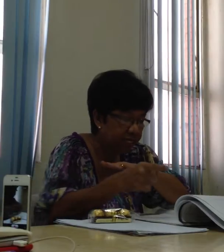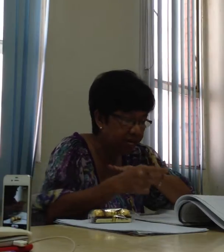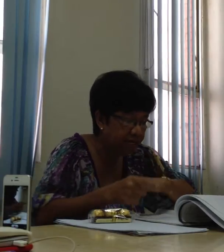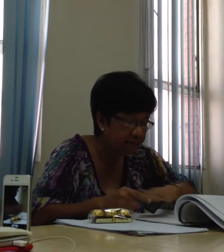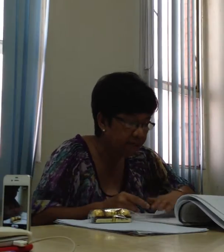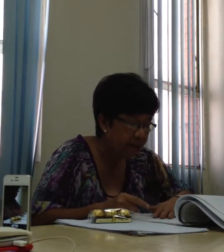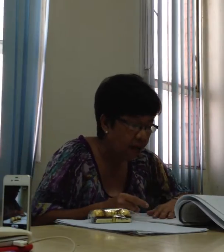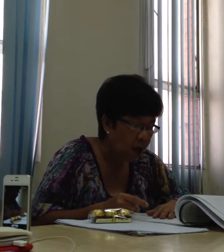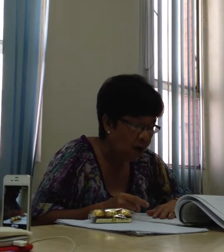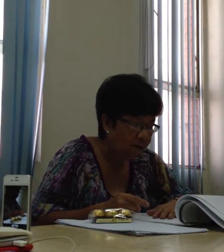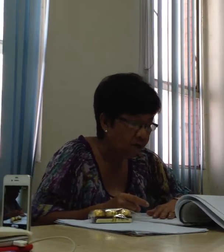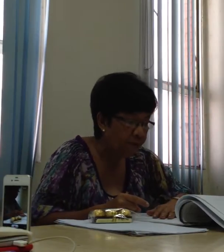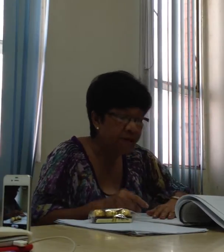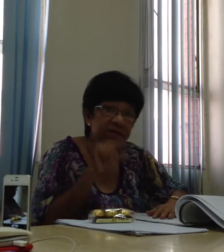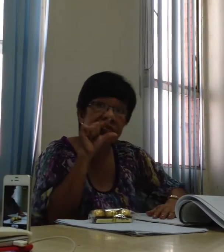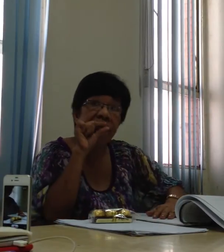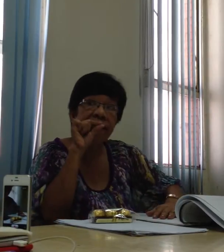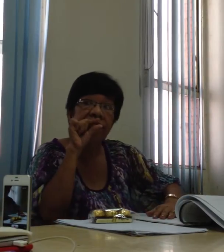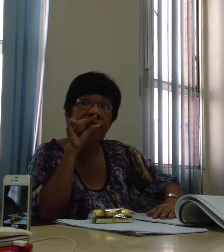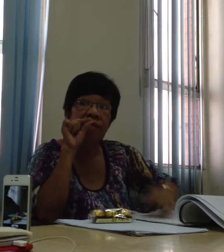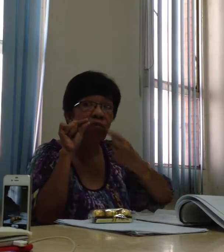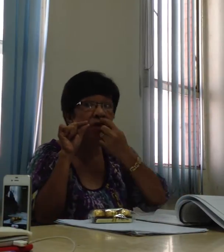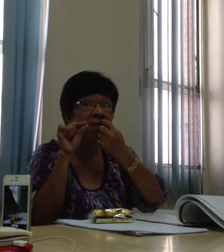Snake. For birds, like this only for the big.